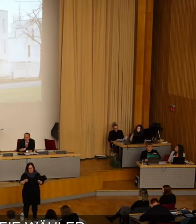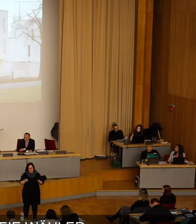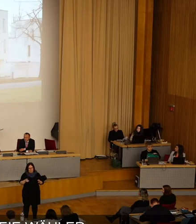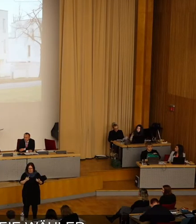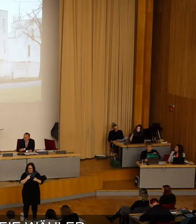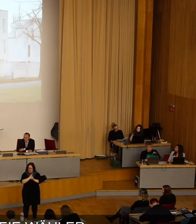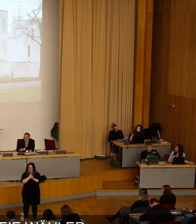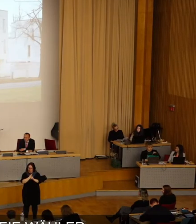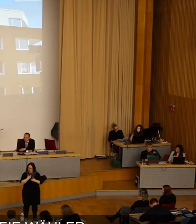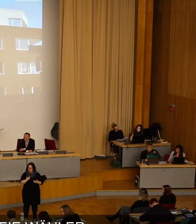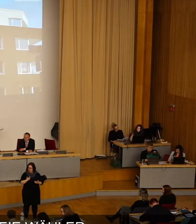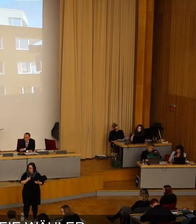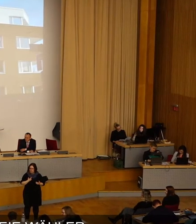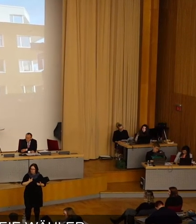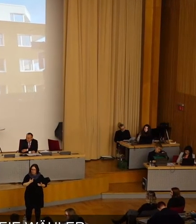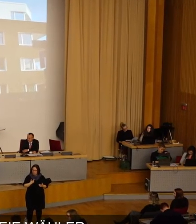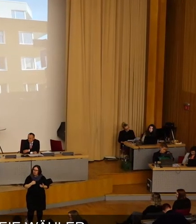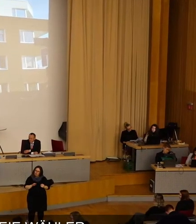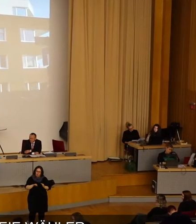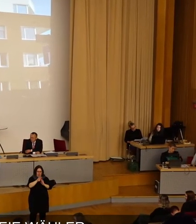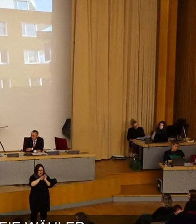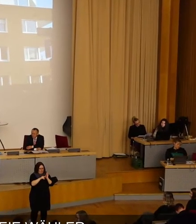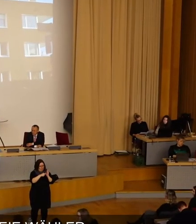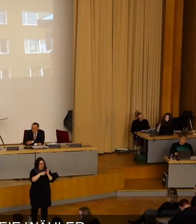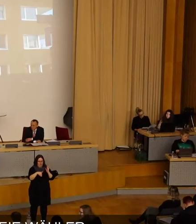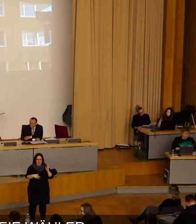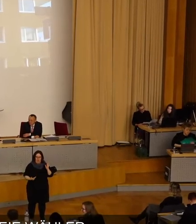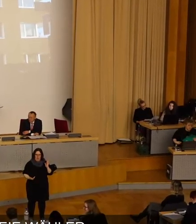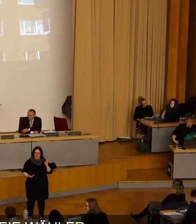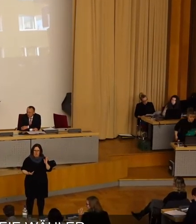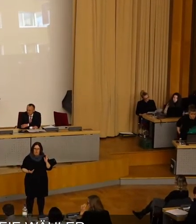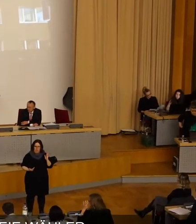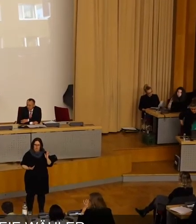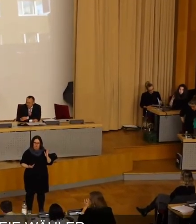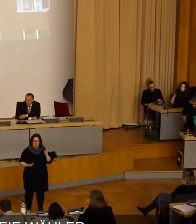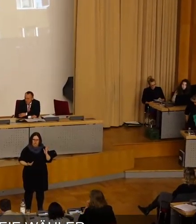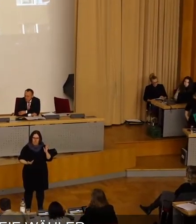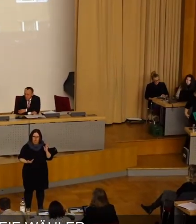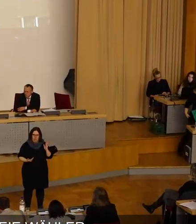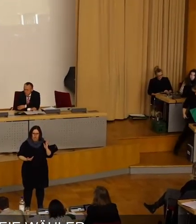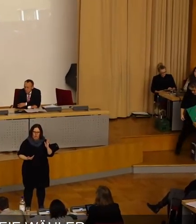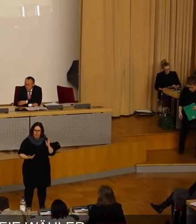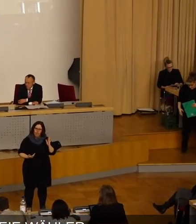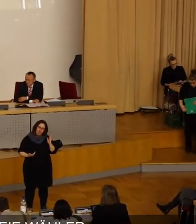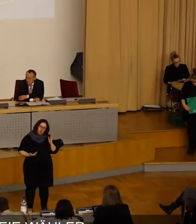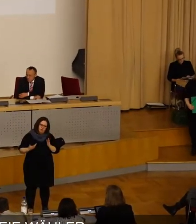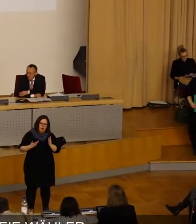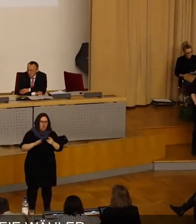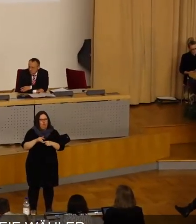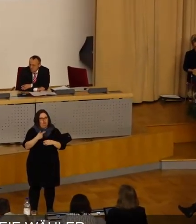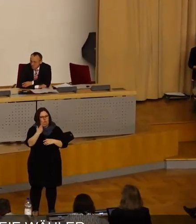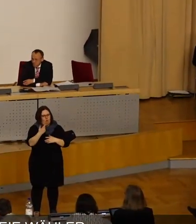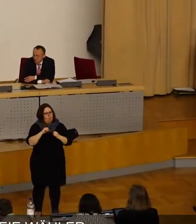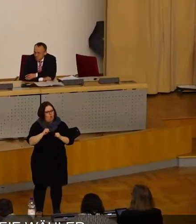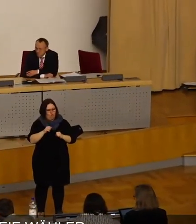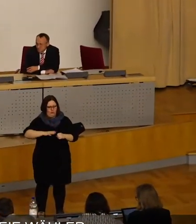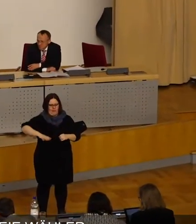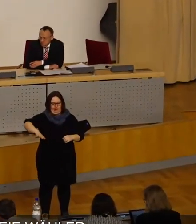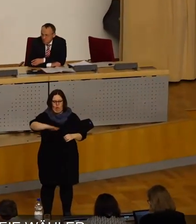Stadt baukulturelle Leitbilder schaffen. Diese Leitbilder sichern im Idealfall den Erhalt